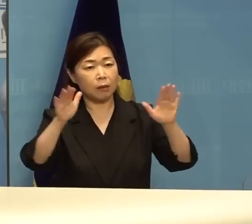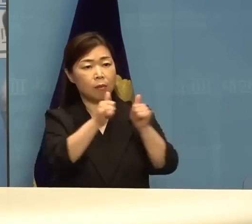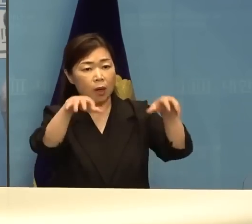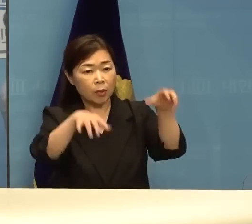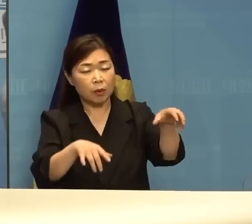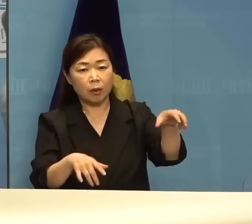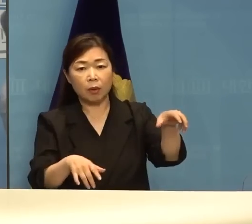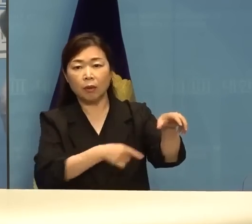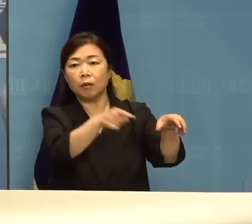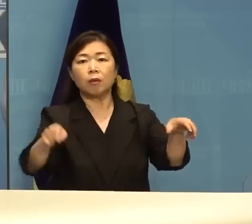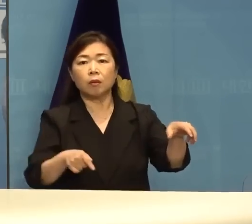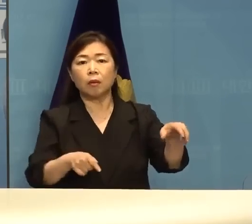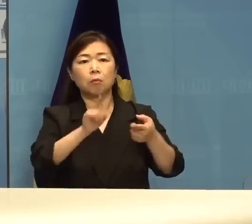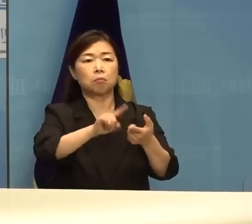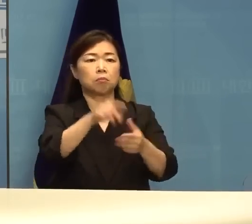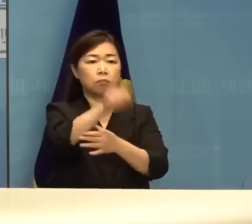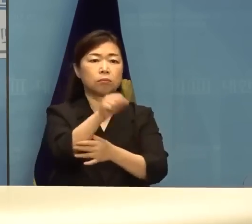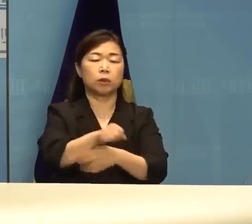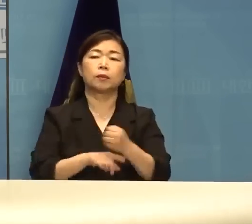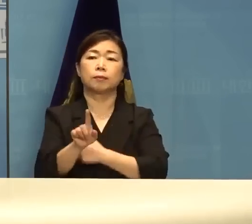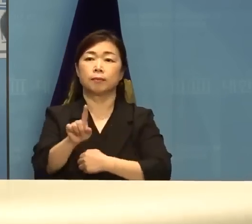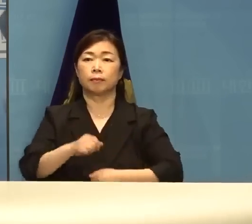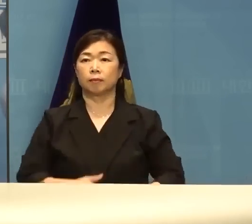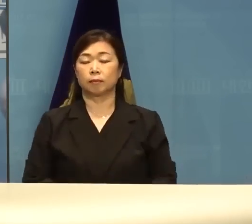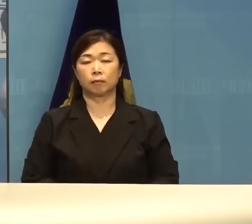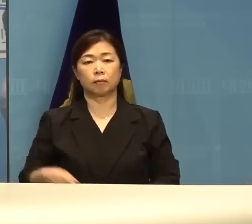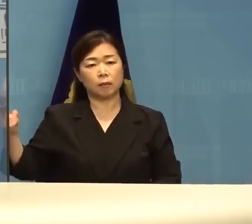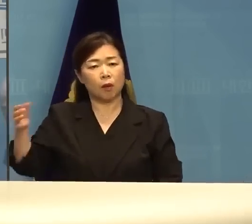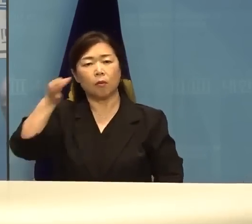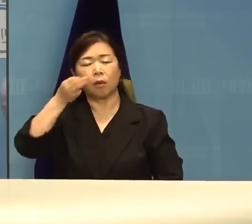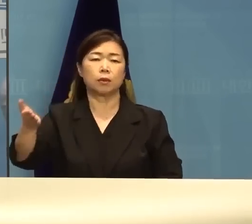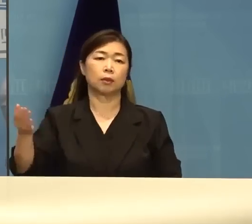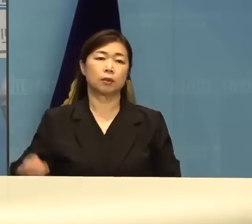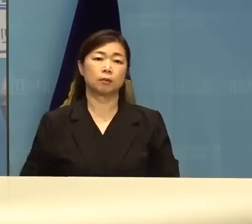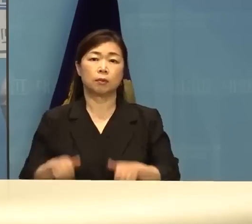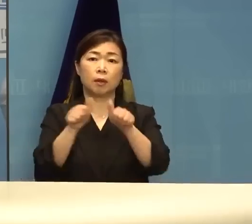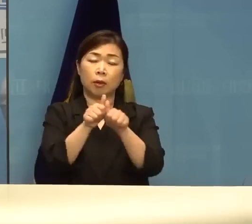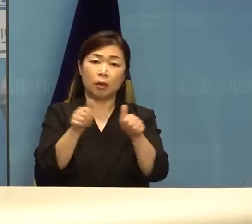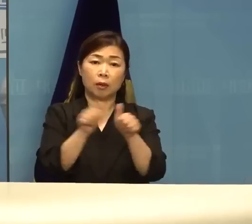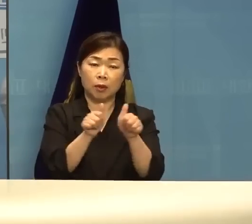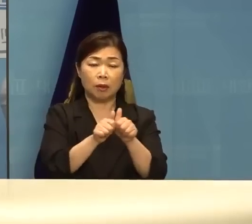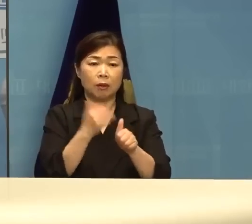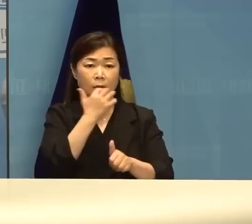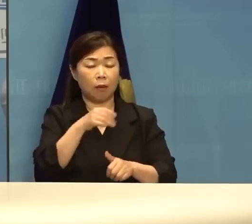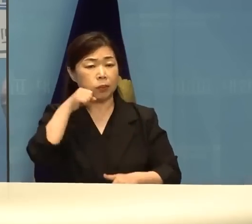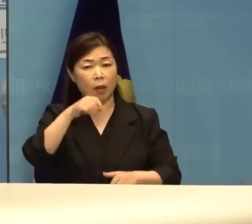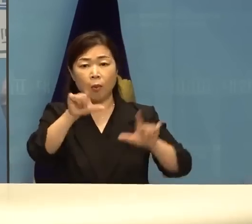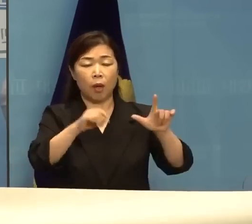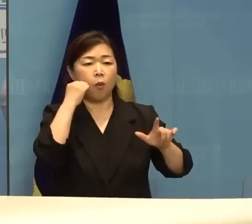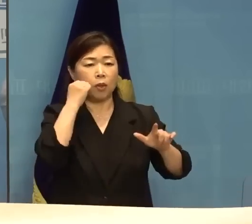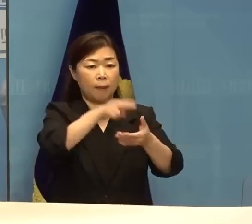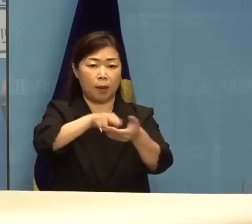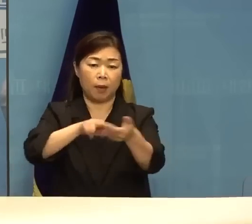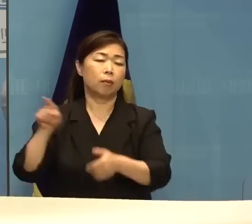하고 있는데 그거는 왜 정지를 안 하는지 모르겠어요. 이거 보십시오. 이게 지금 남성 쿠키를 남성 성기 모양을 과자로